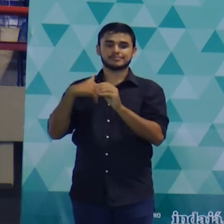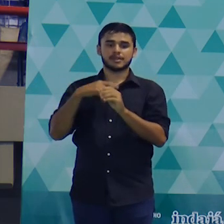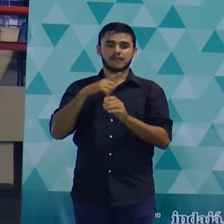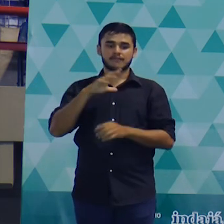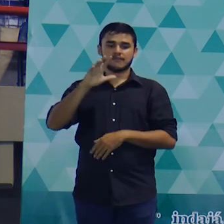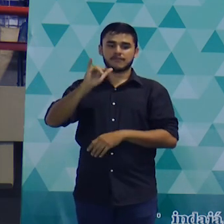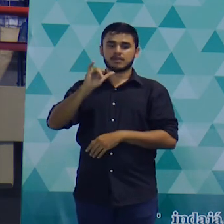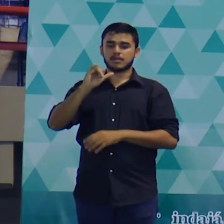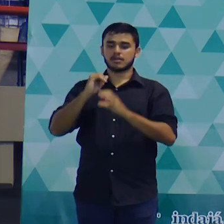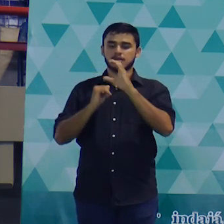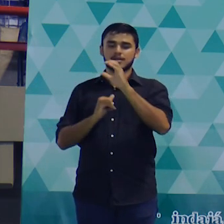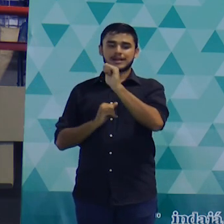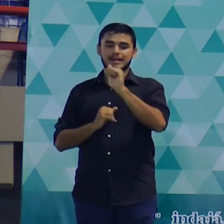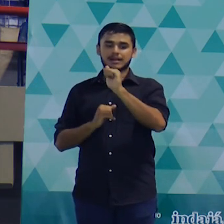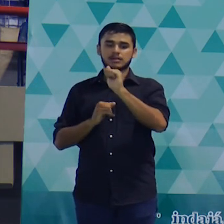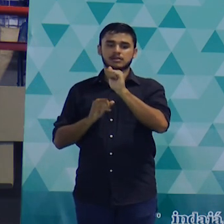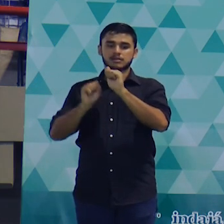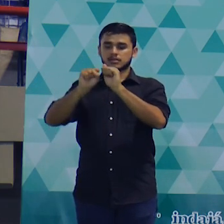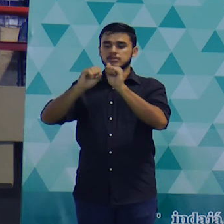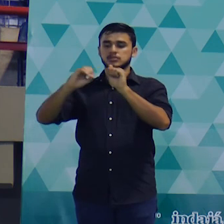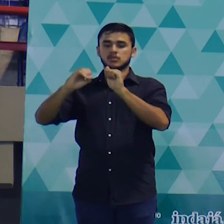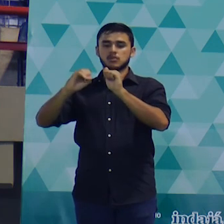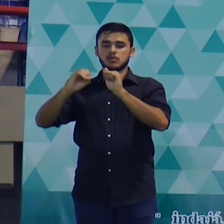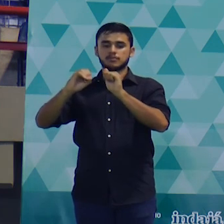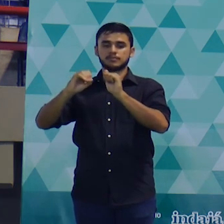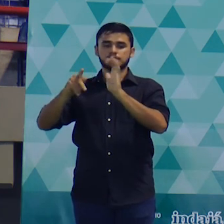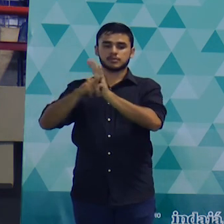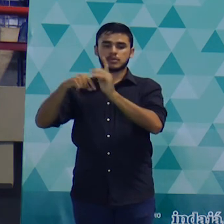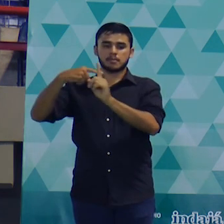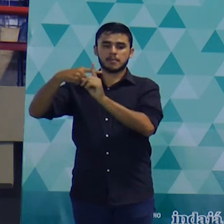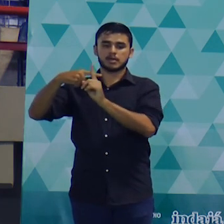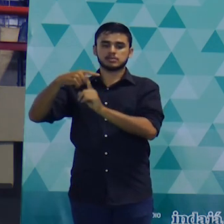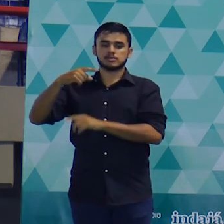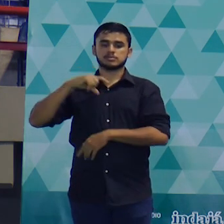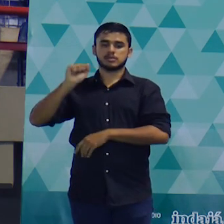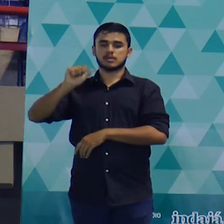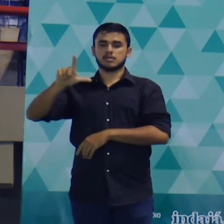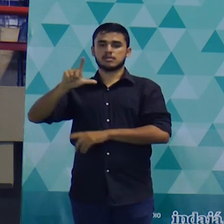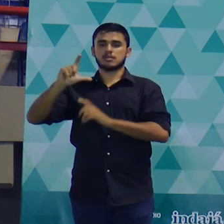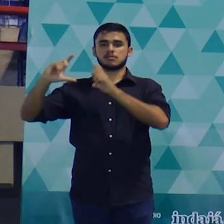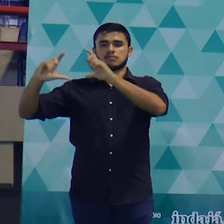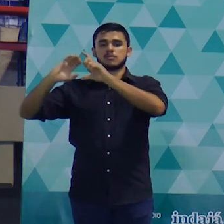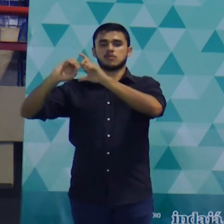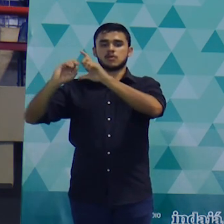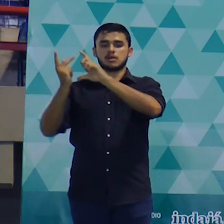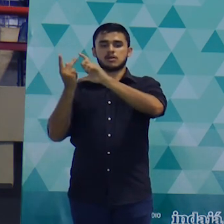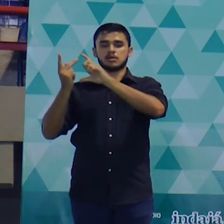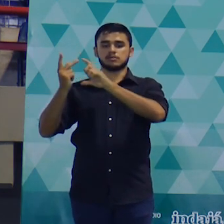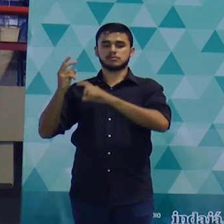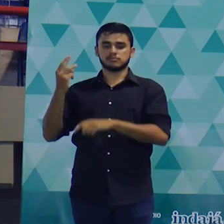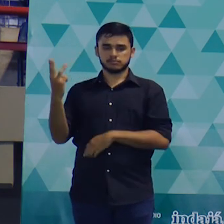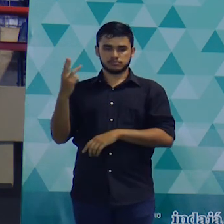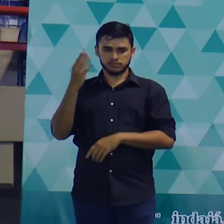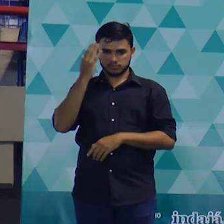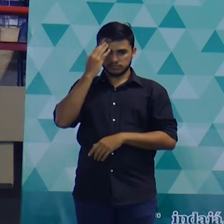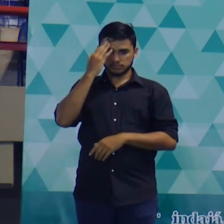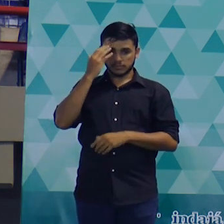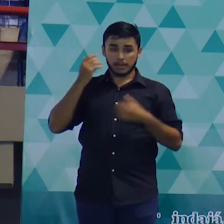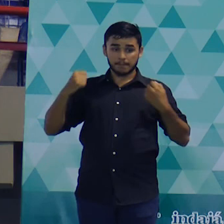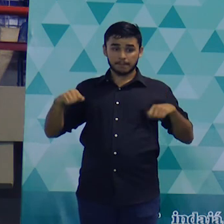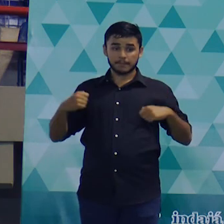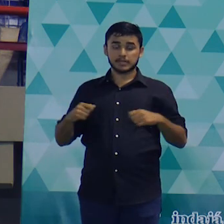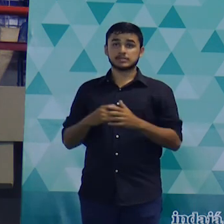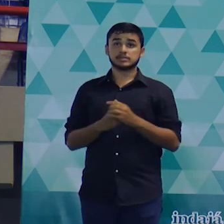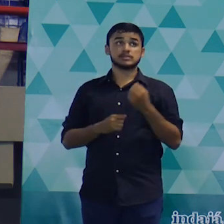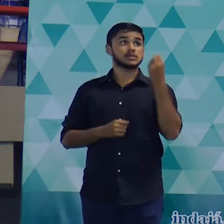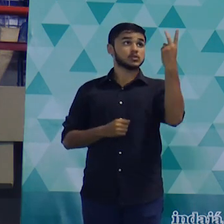Essa equação não está balanceada. Eu tenho 2 alumínios ali no primeiro membro e nenhum no segundo. Eu preciso multiplicar o